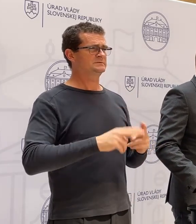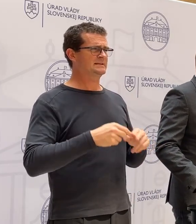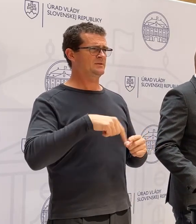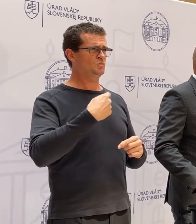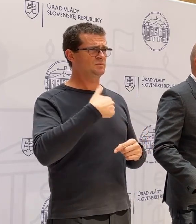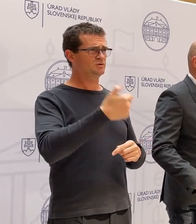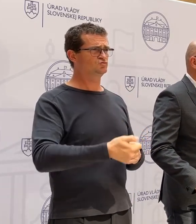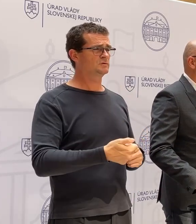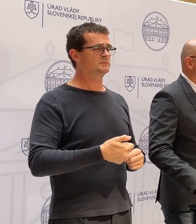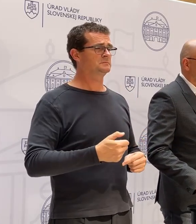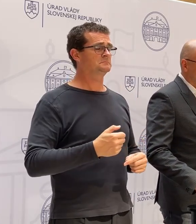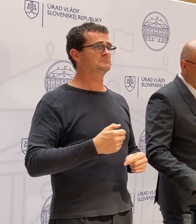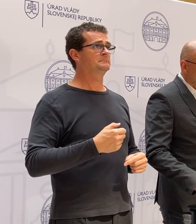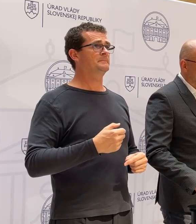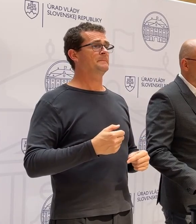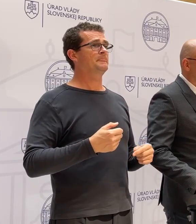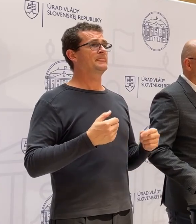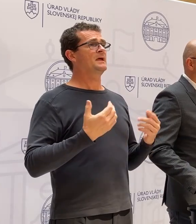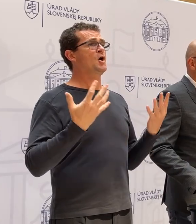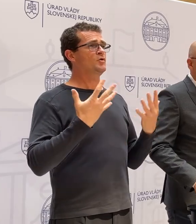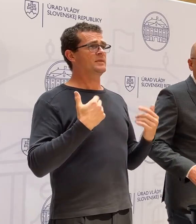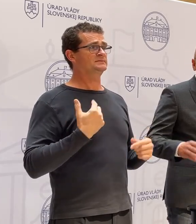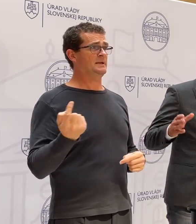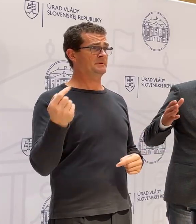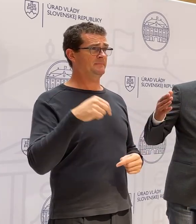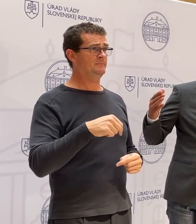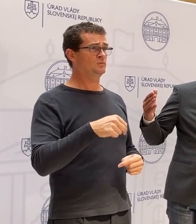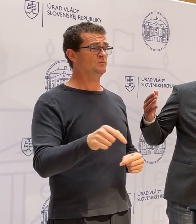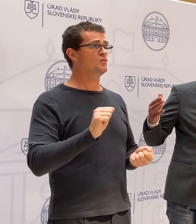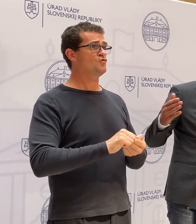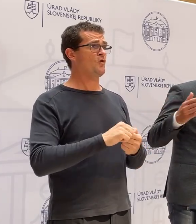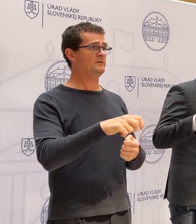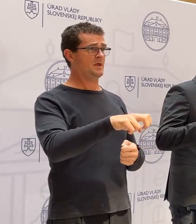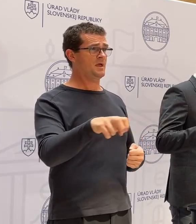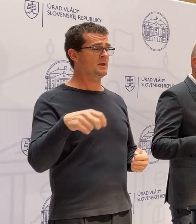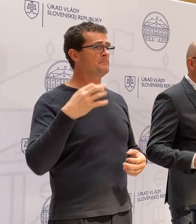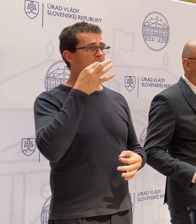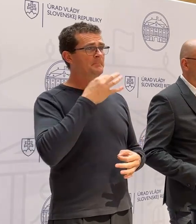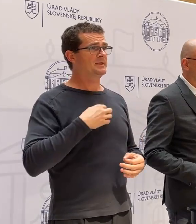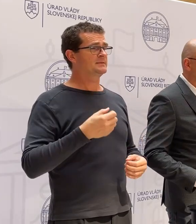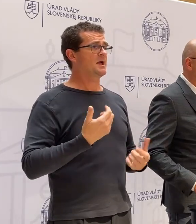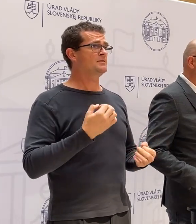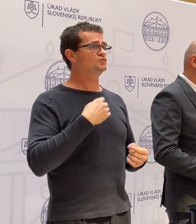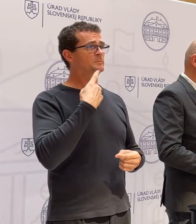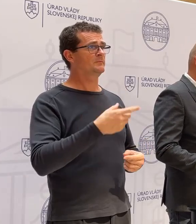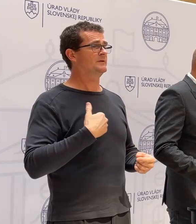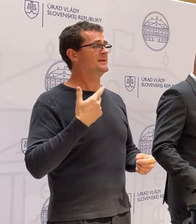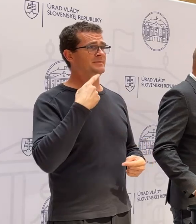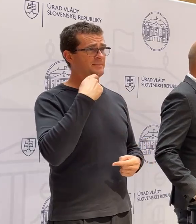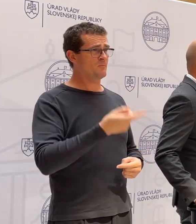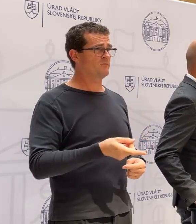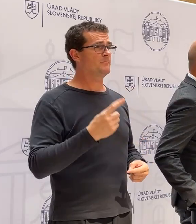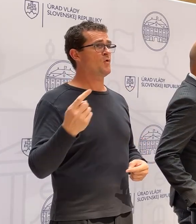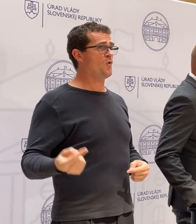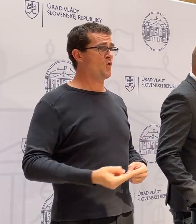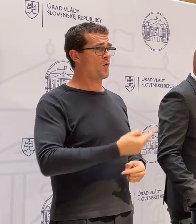o ktorej... Budúcu? Áno. 10:00 prídem sem, pôjdem okolo novinárov, tí sa ma zase budú pýtať, či im niečo nepoviem, a im poviem, že nepoviem,